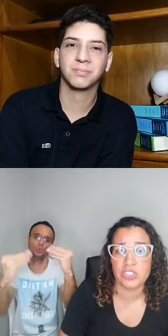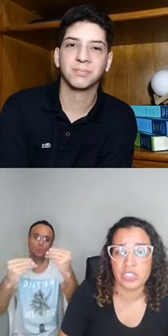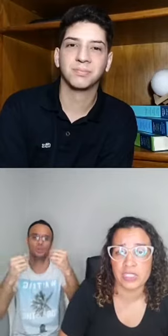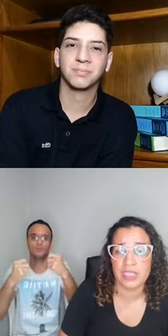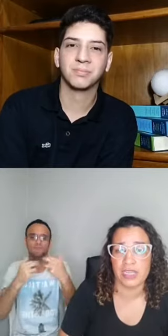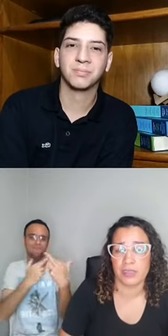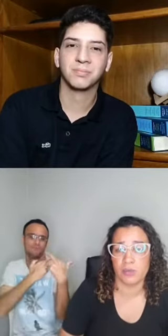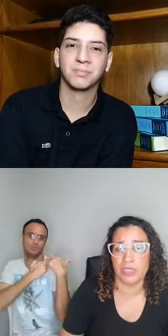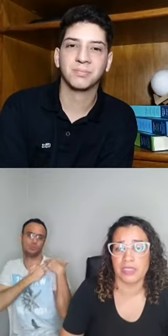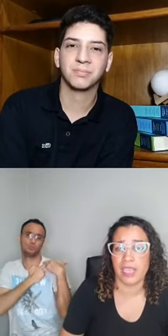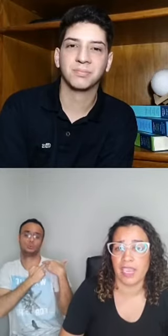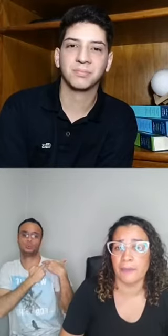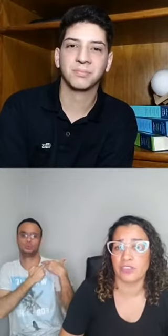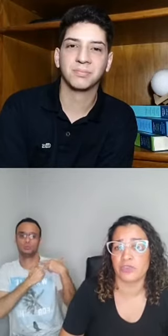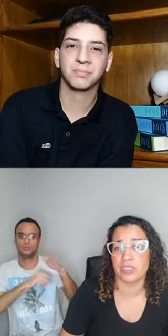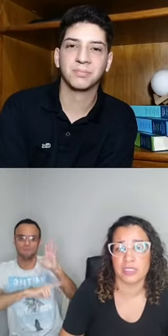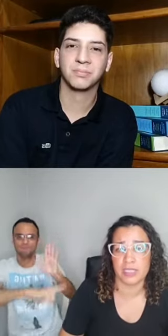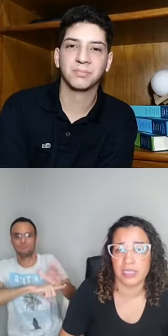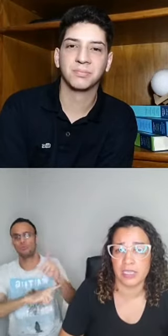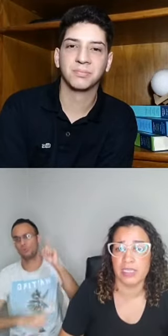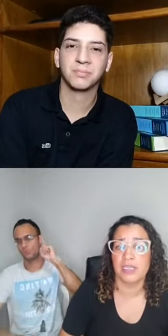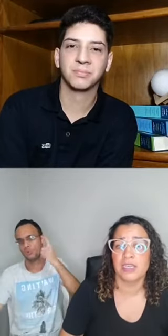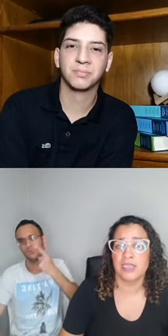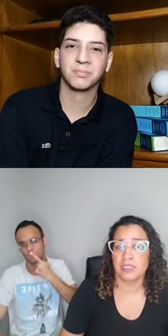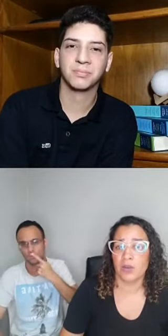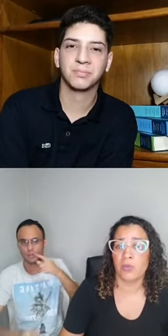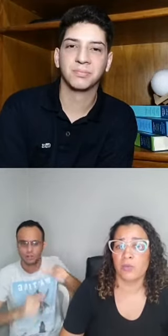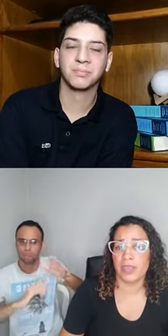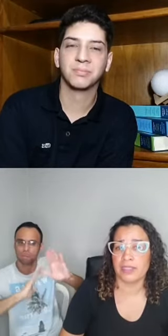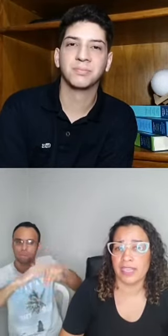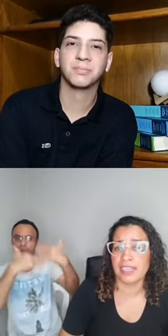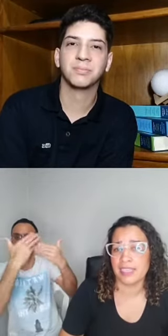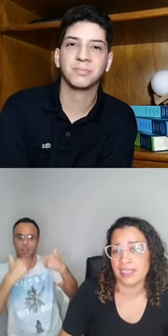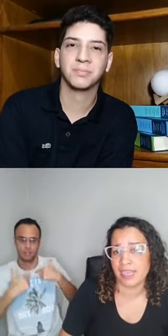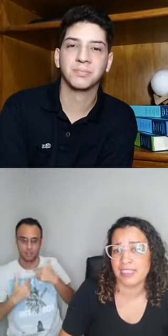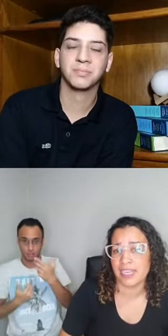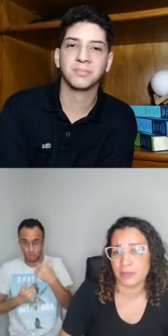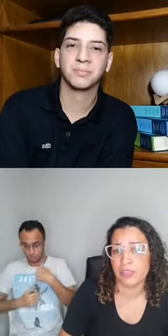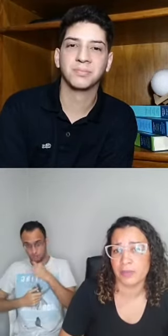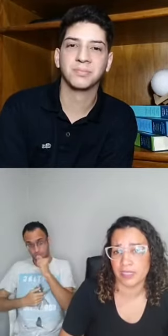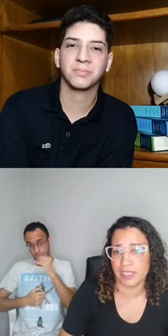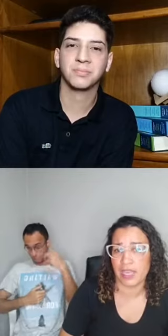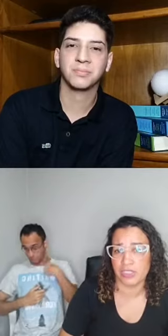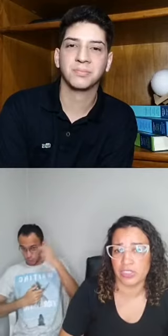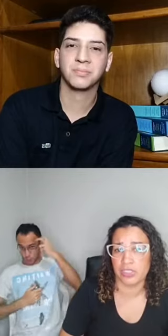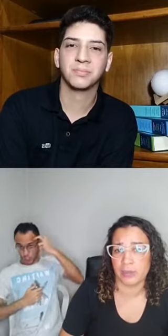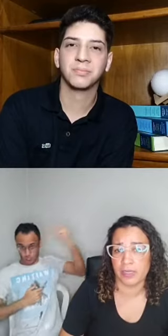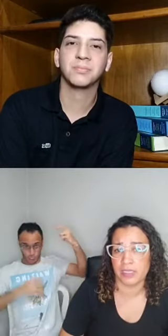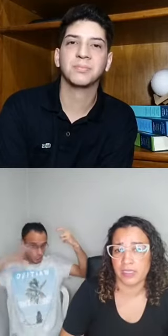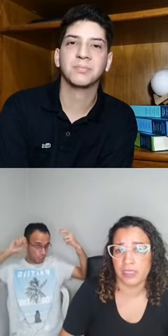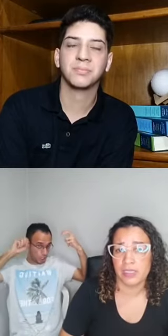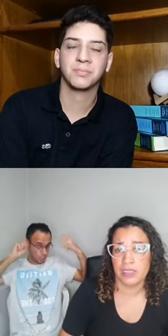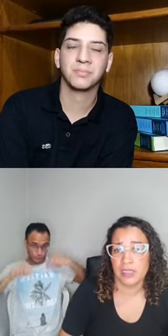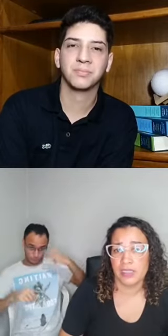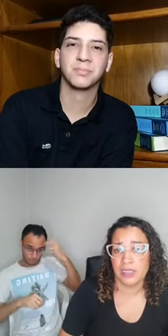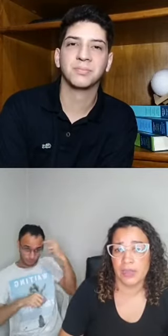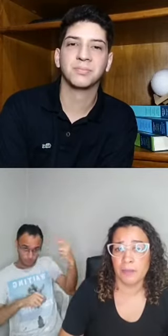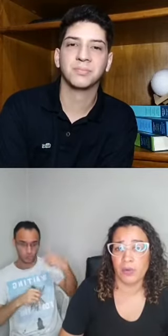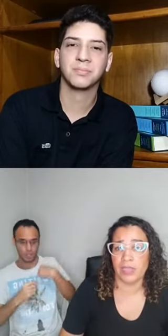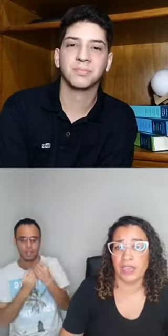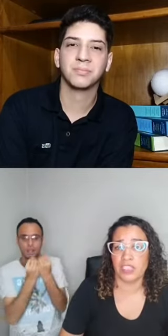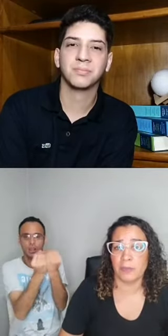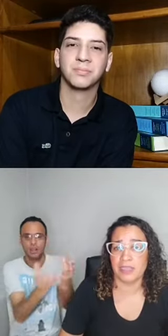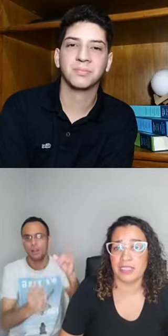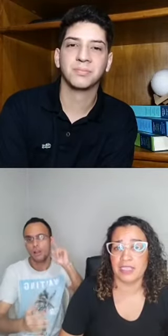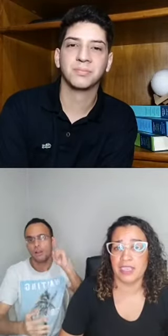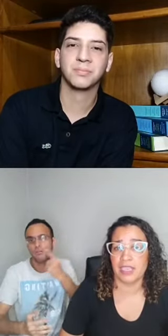for pedirem um intérprete, vocês aí. Então, tem essa responsabilidade também, né?